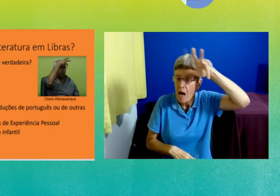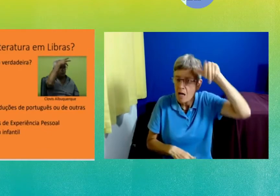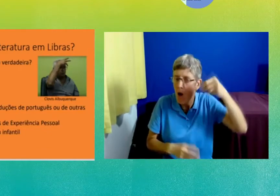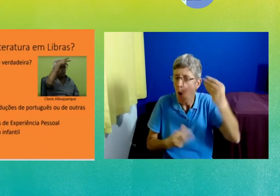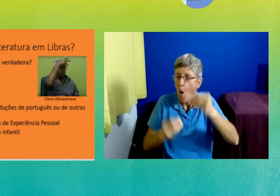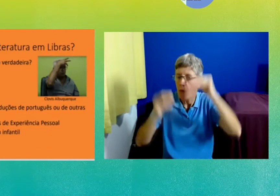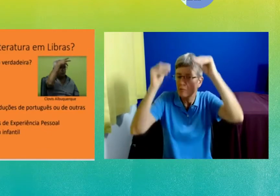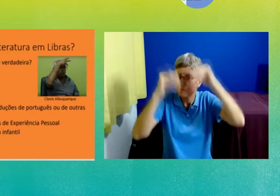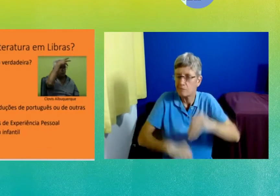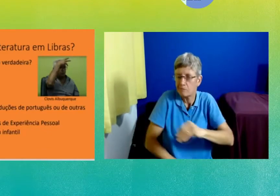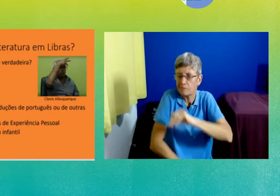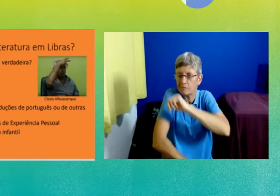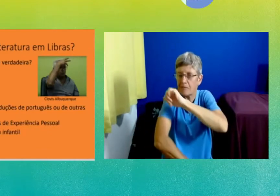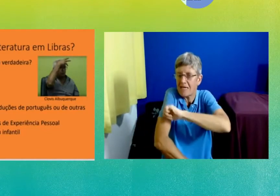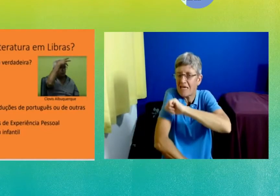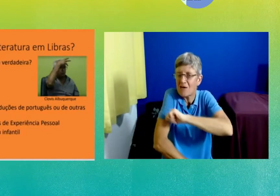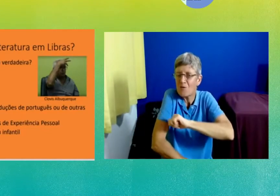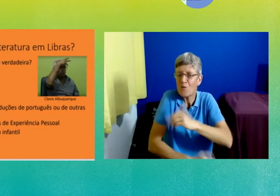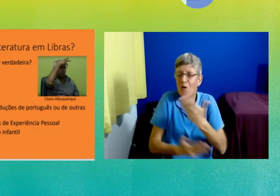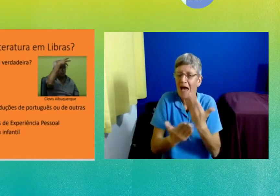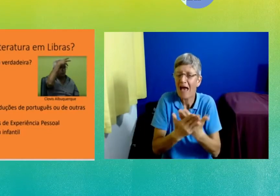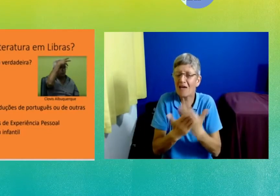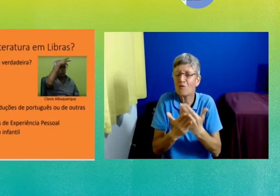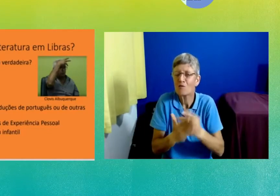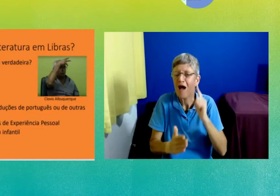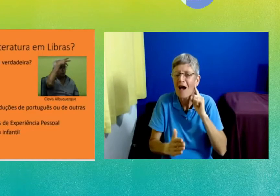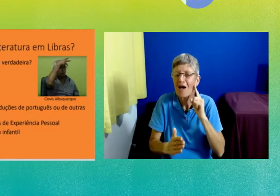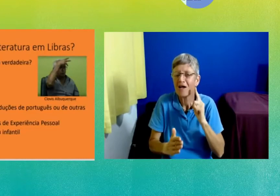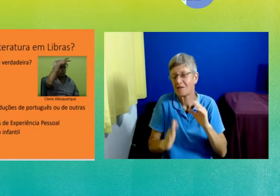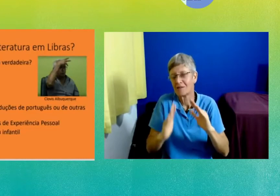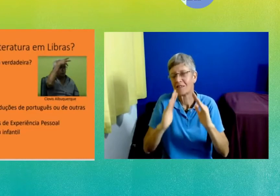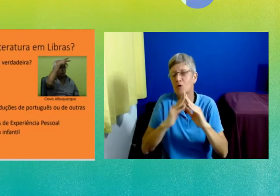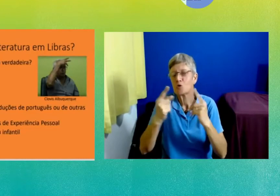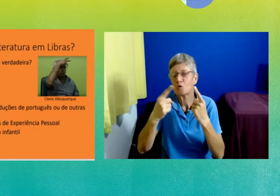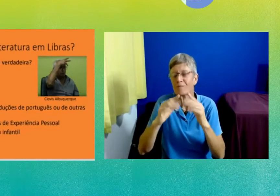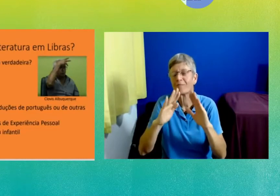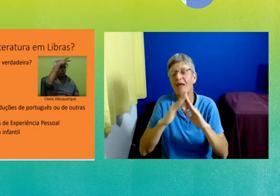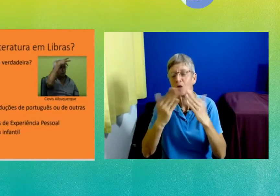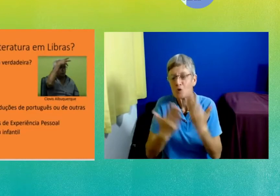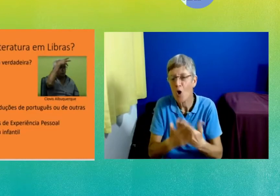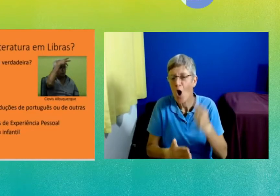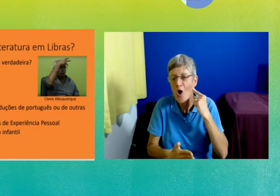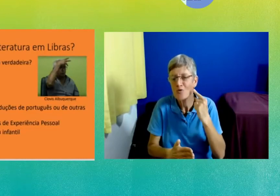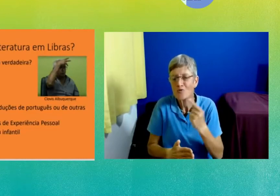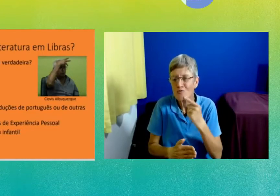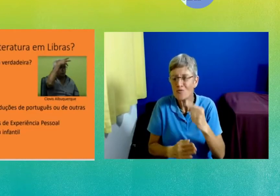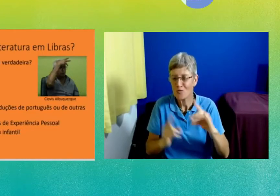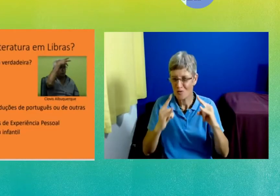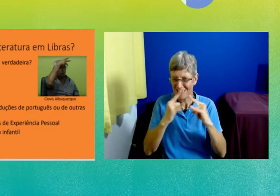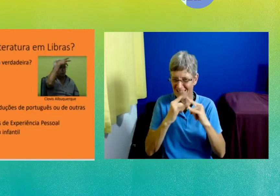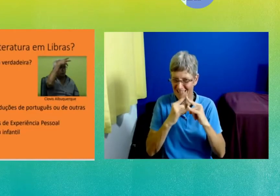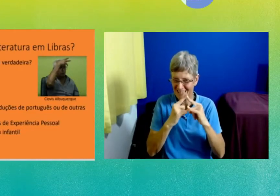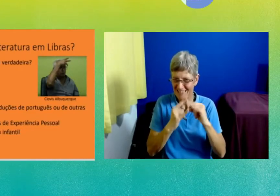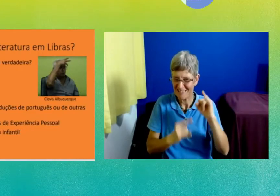Por exemplo, na Amazônia, né? A tribo indígena, ou no Rio de Janeiro.